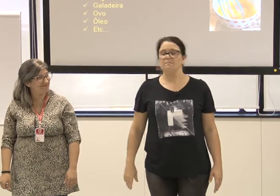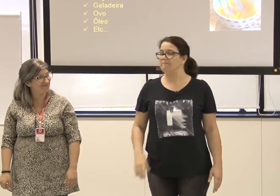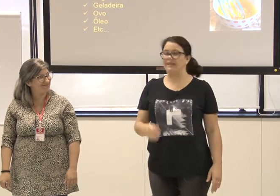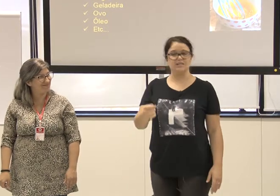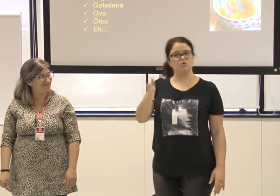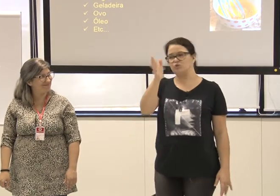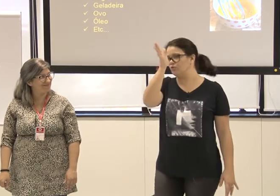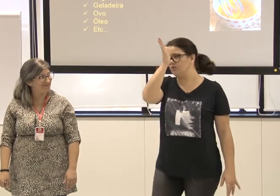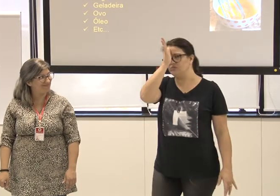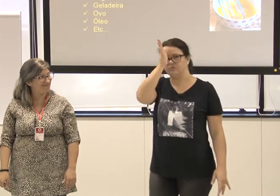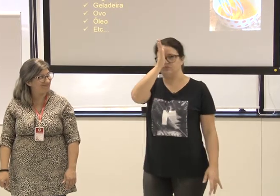Presunto.